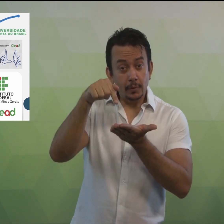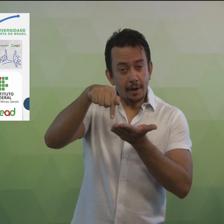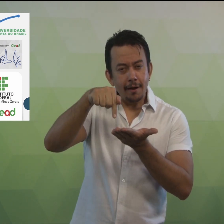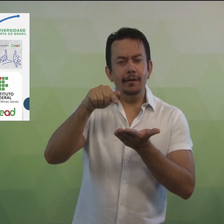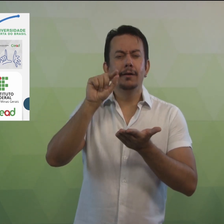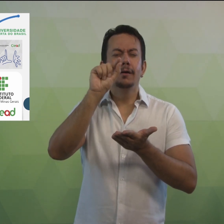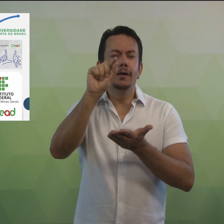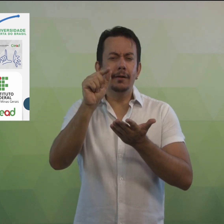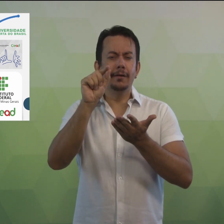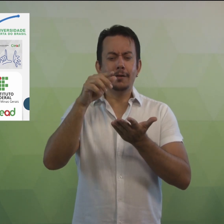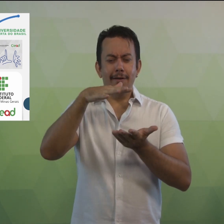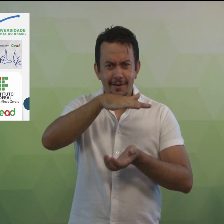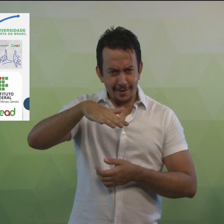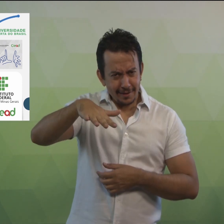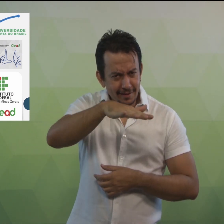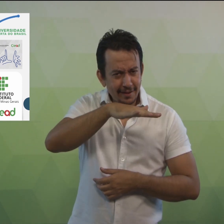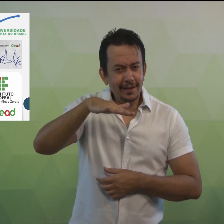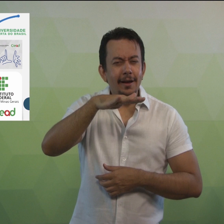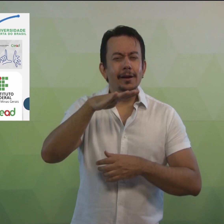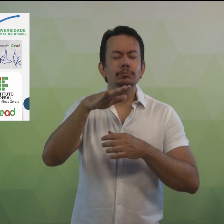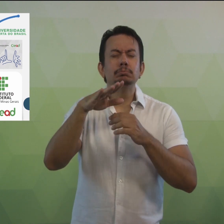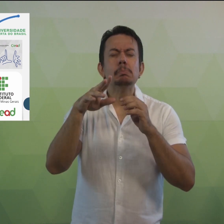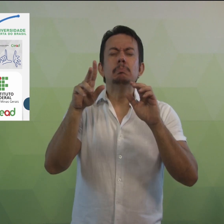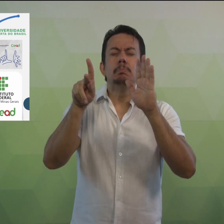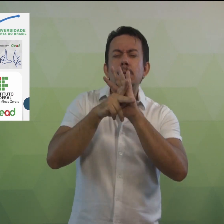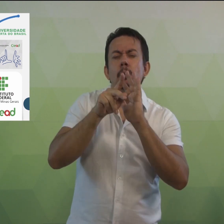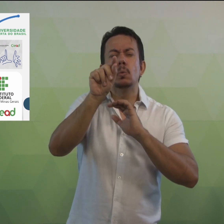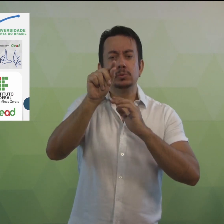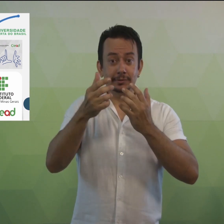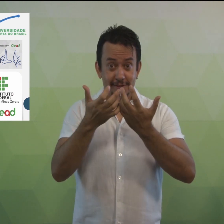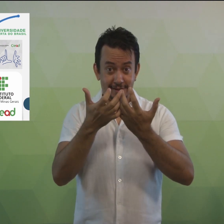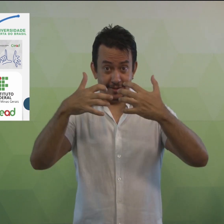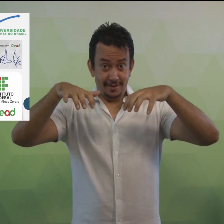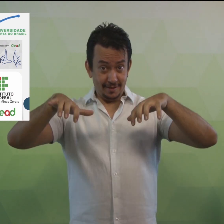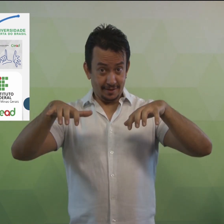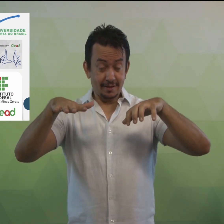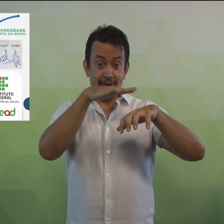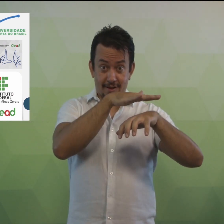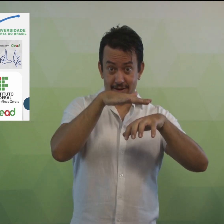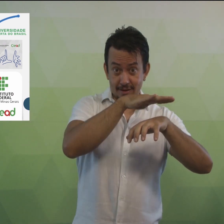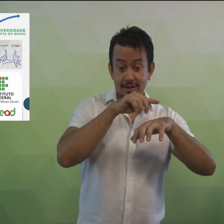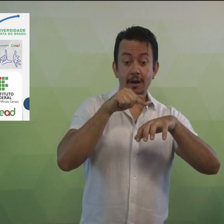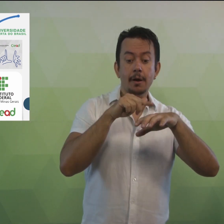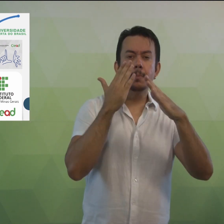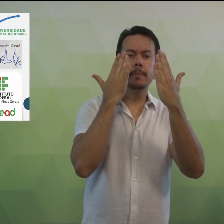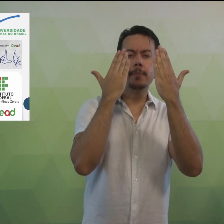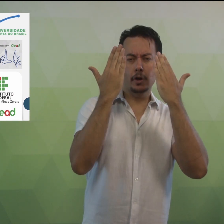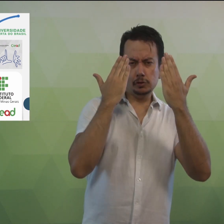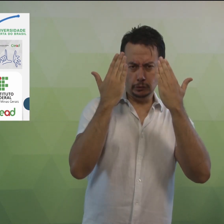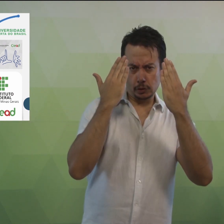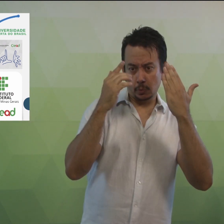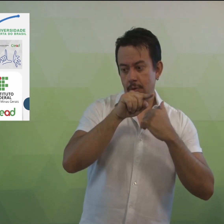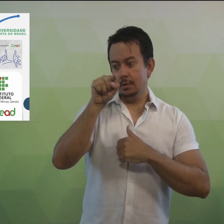Então, trabalharemos agora a área da psicologia e da linguística.